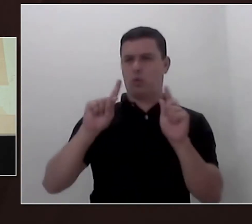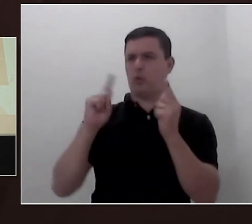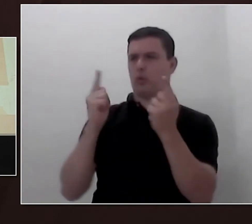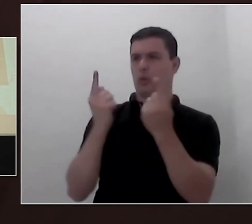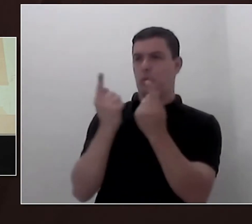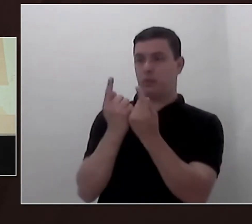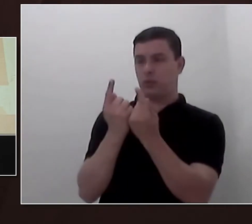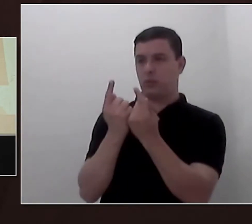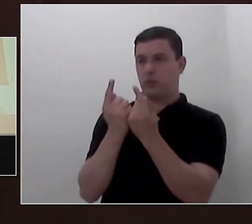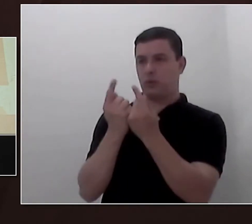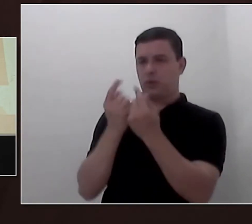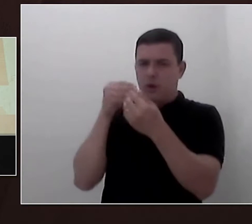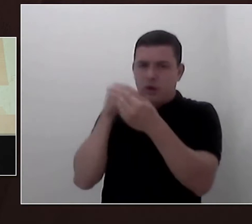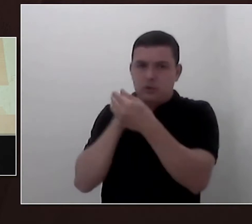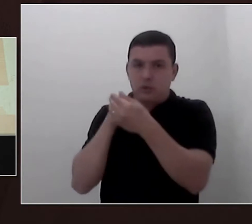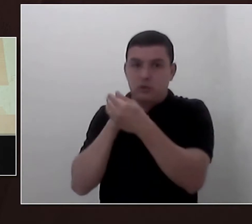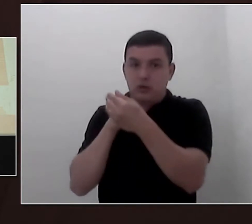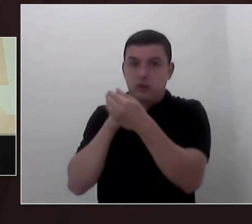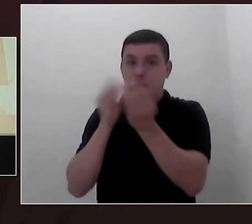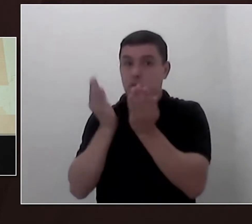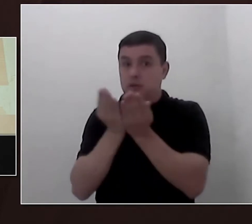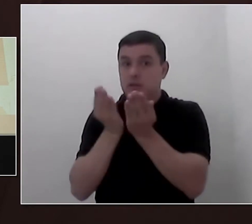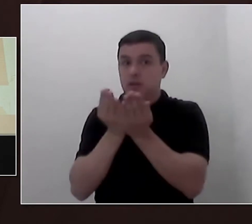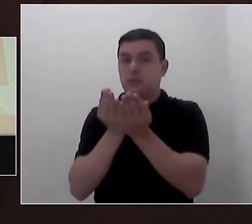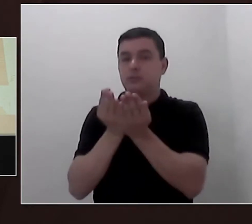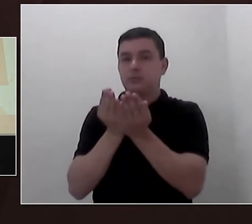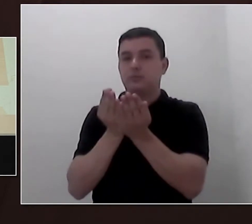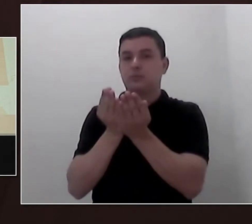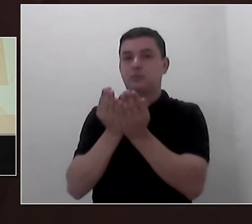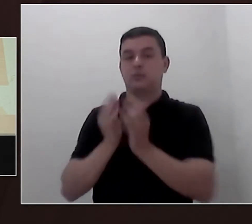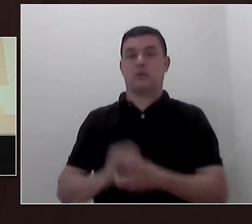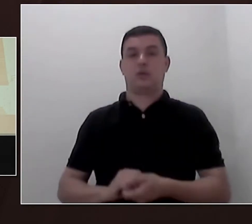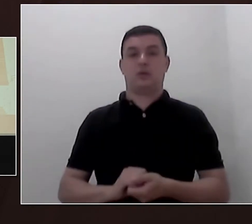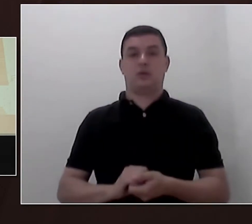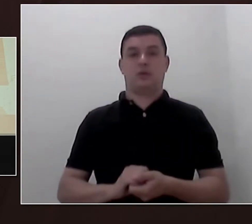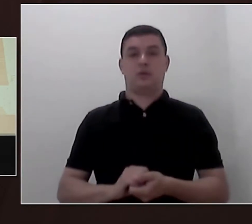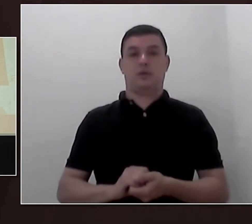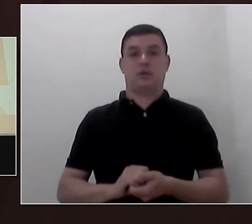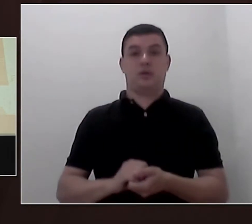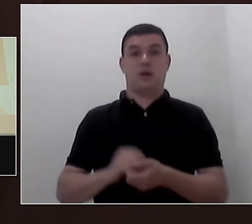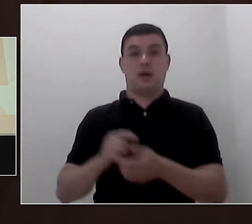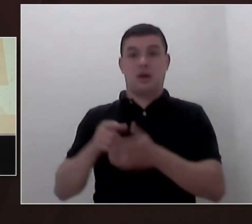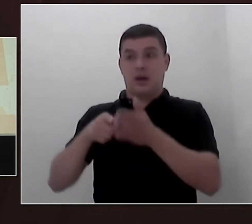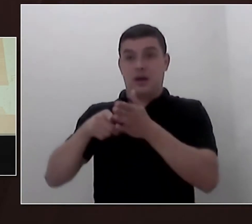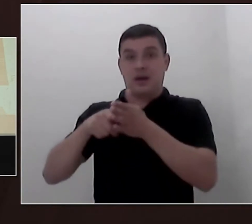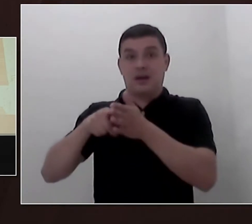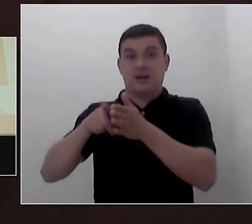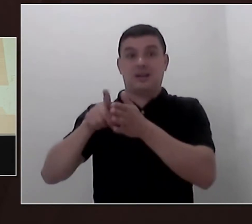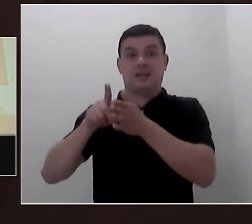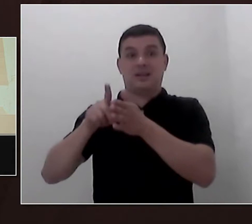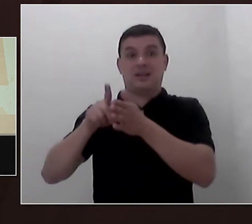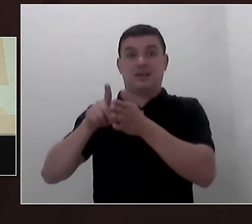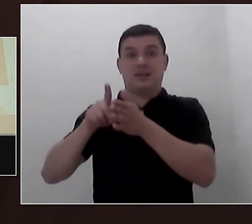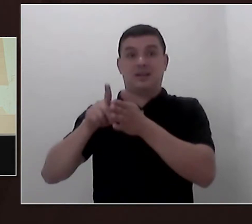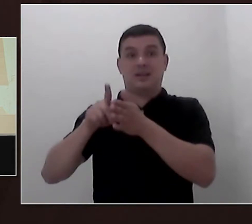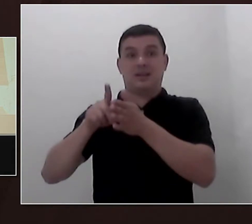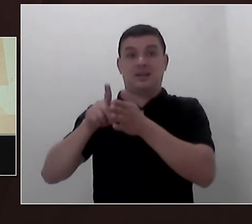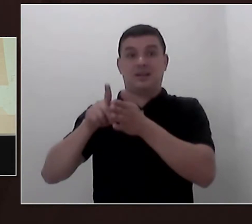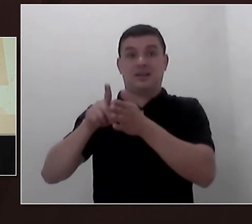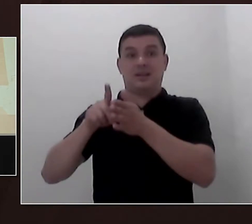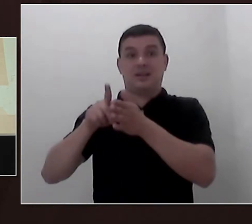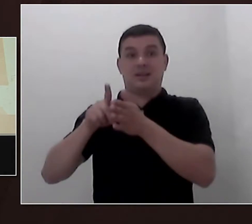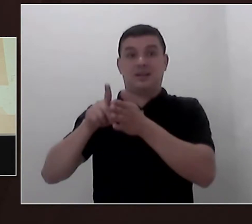né, geralmente naquele tempo ocorriam antes do nascer do sol. Eles